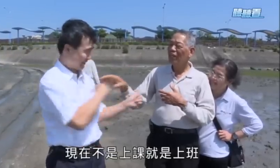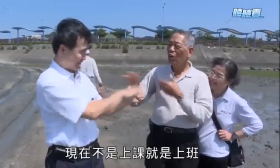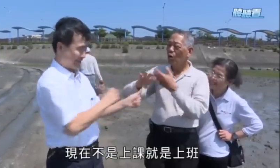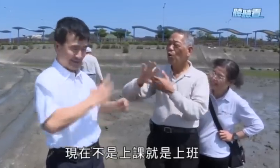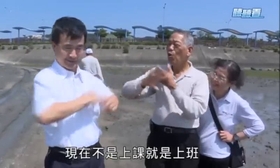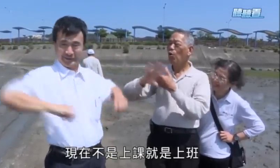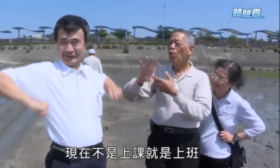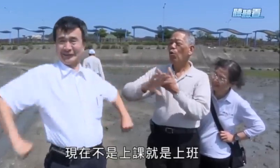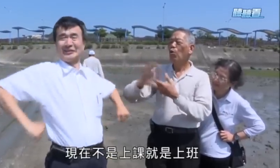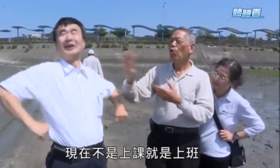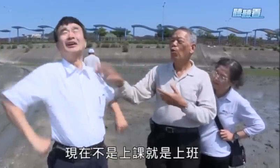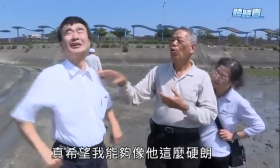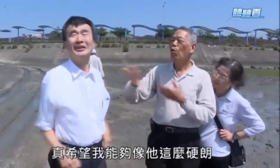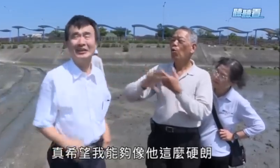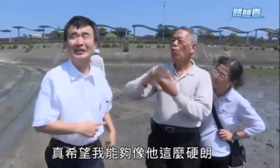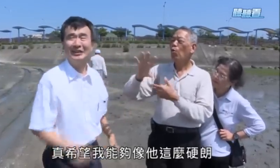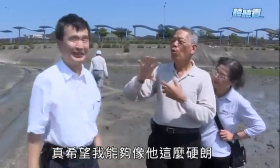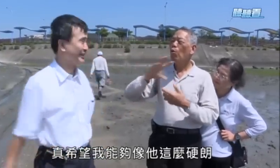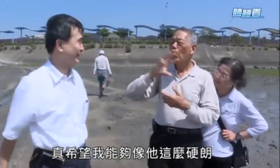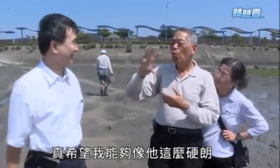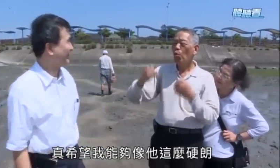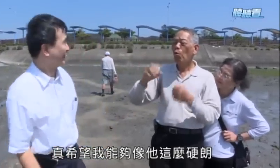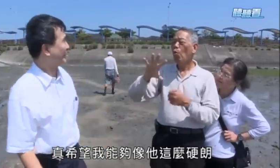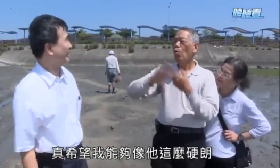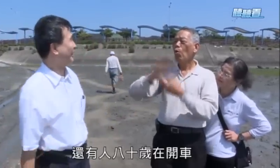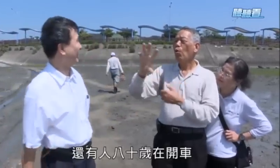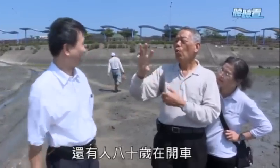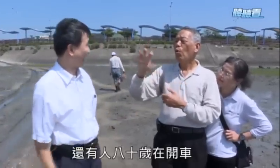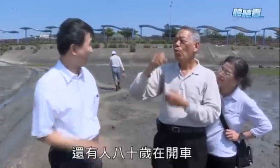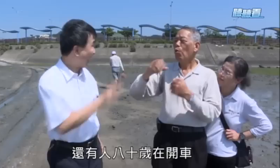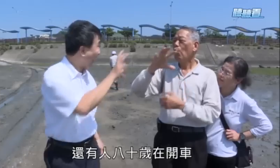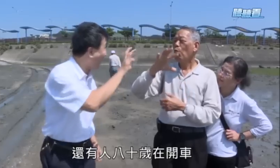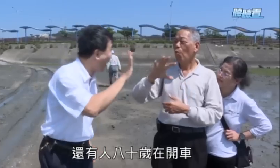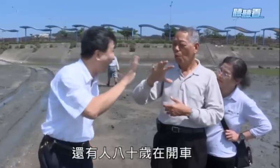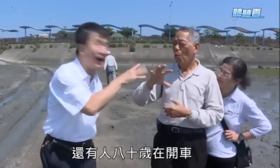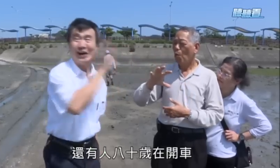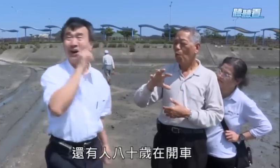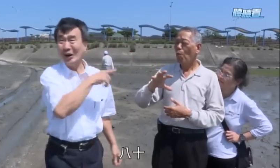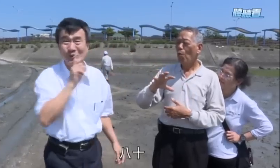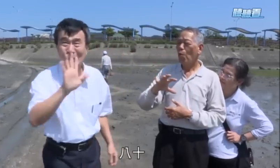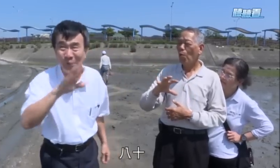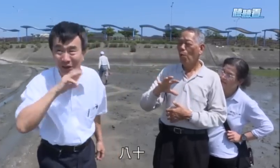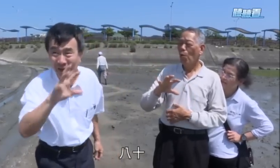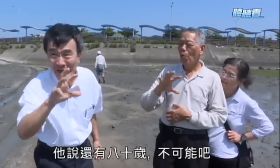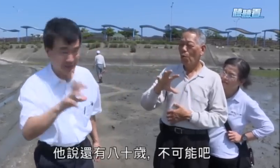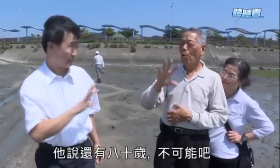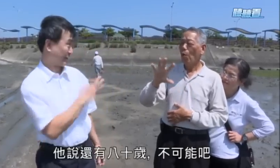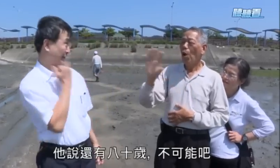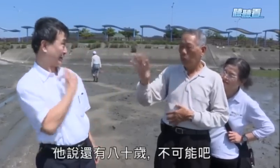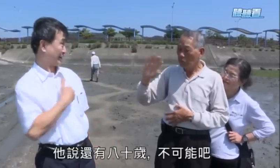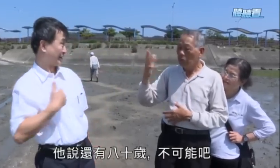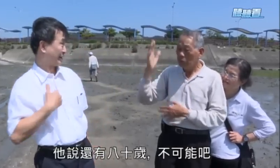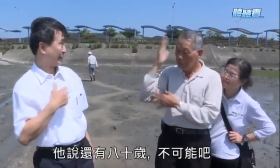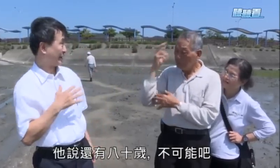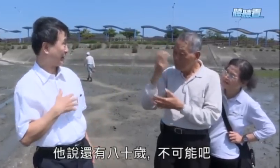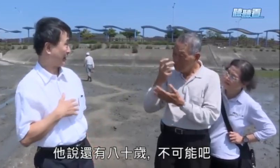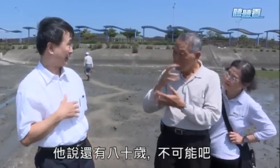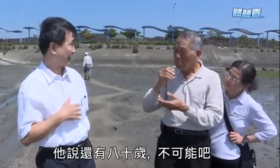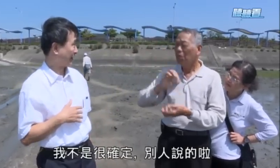是上课就是上班，真希望我能够像他这么硬朗。还有人80岁在开车，80？他说还有80岁，不可能吧？我不是